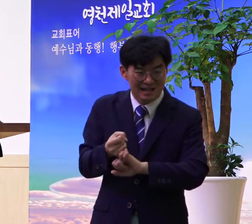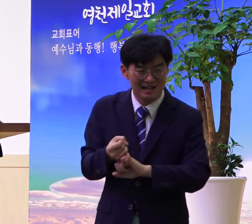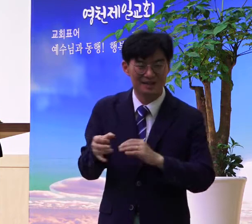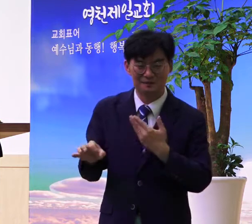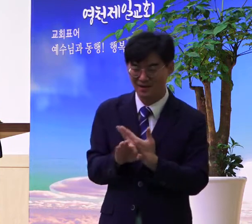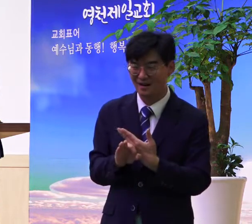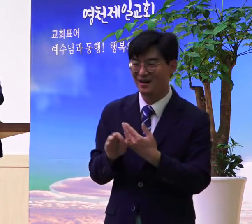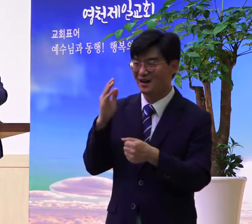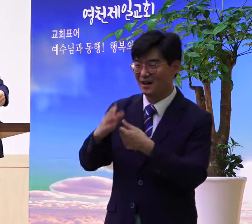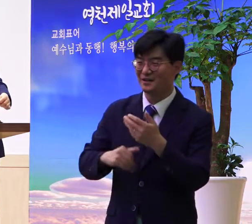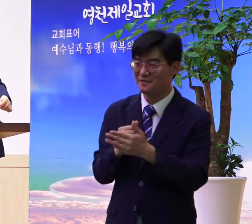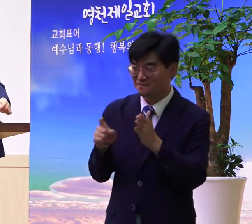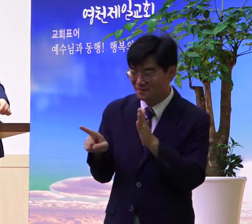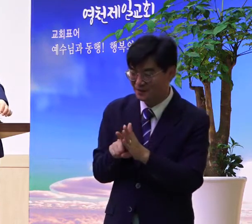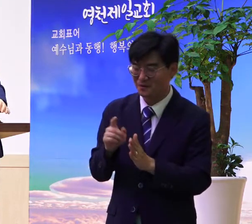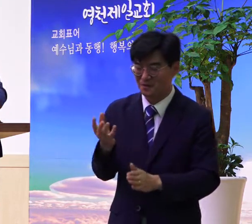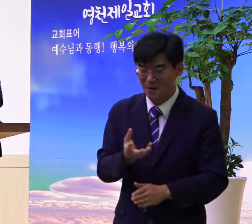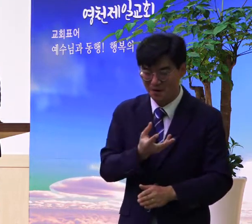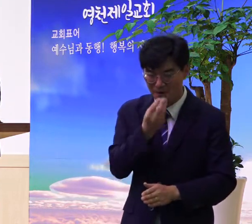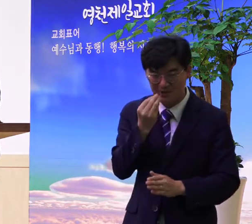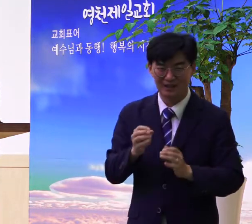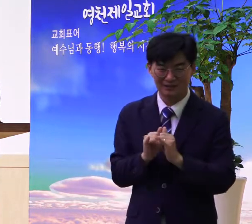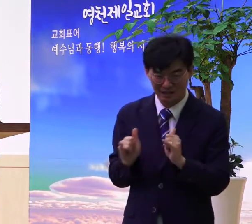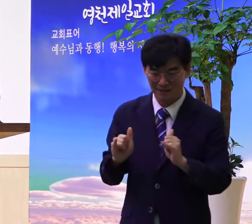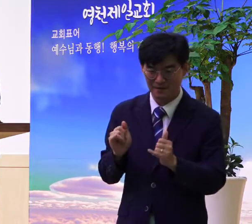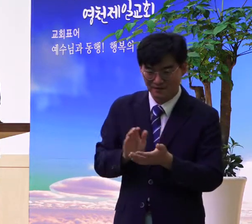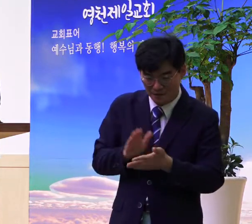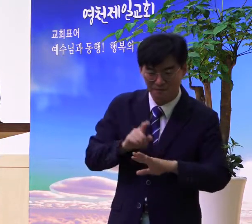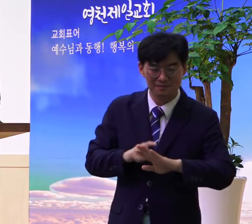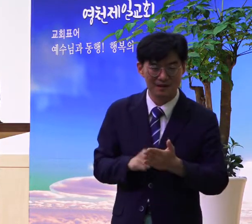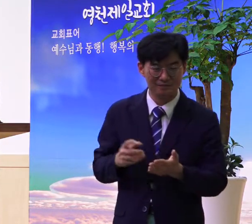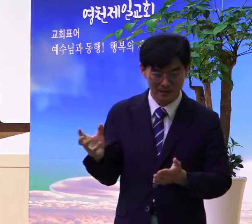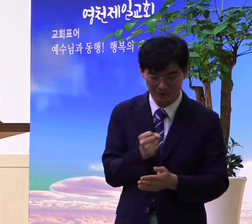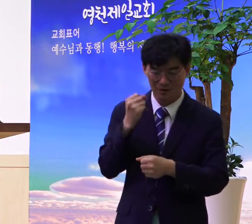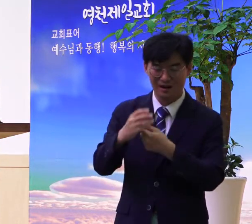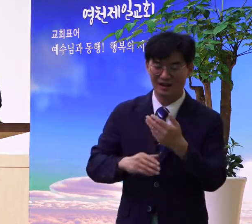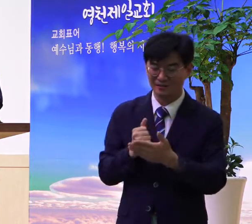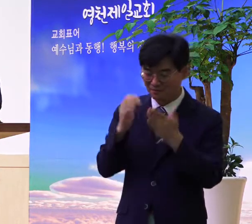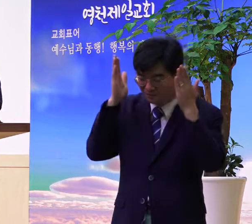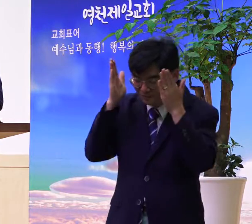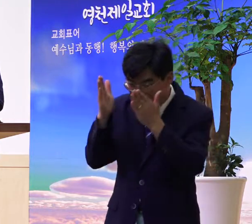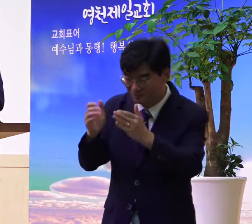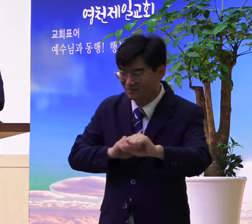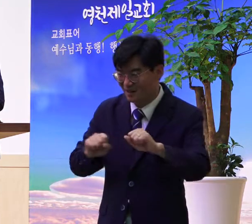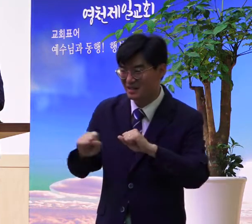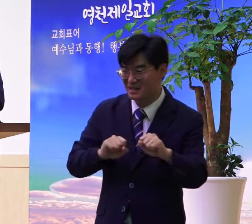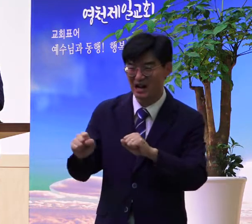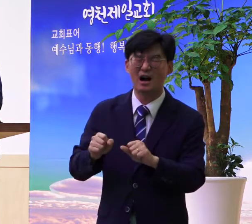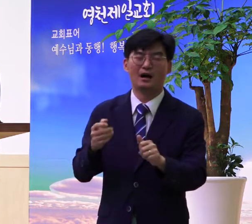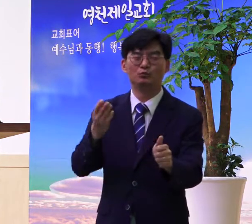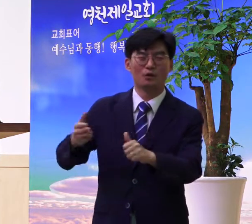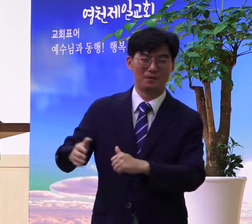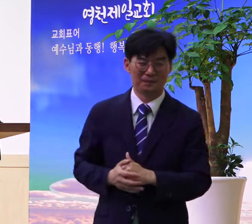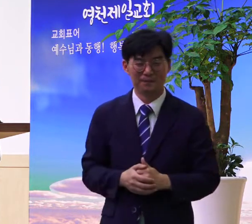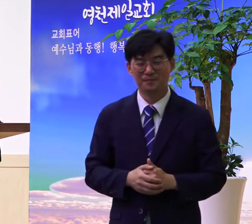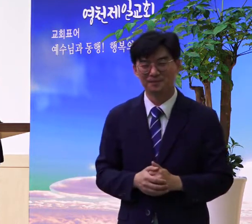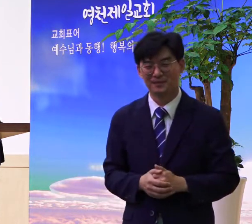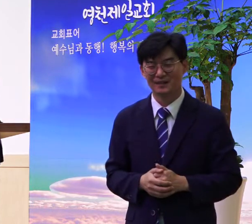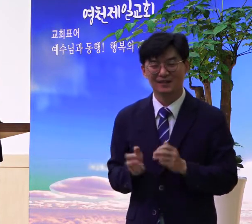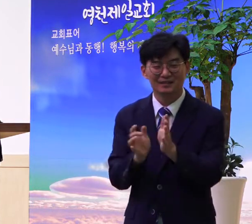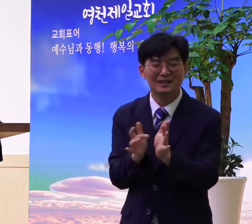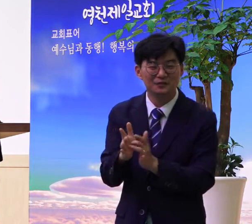않겠습니까? 하나님 나라의 거룩한 백성으로 여러분은 어떤 열정을 가지고 있습니까? 하나님께 대해서, 나를 살려주신 예수님에